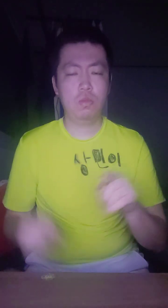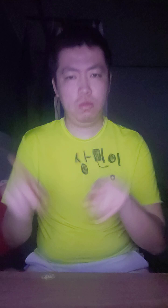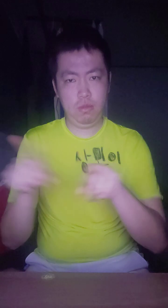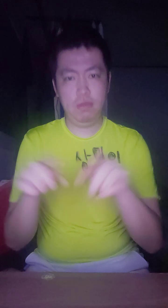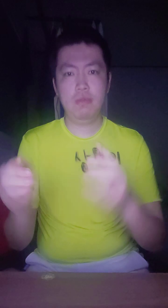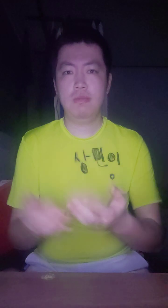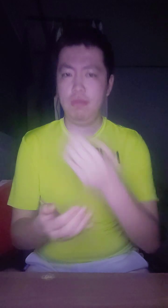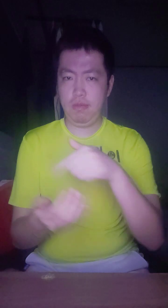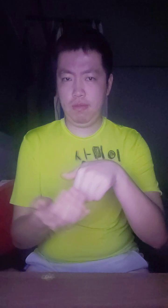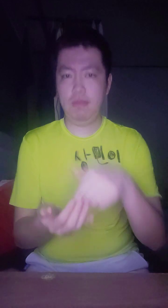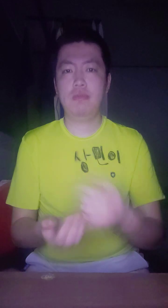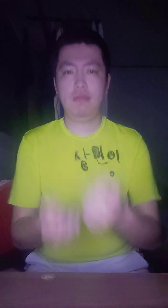현장을 따라가 봤습니다.